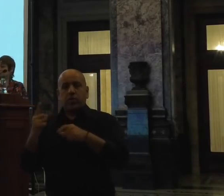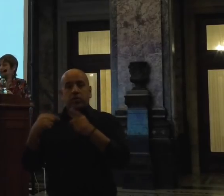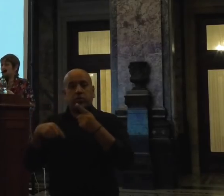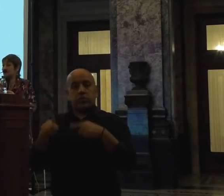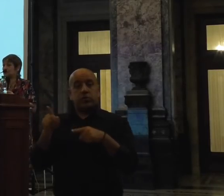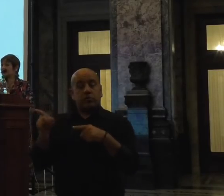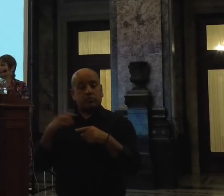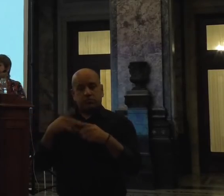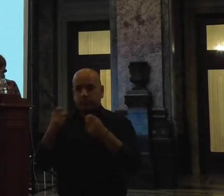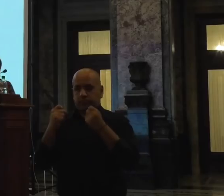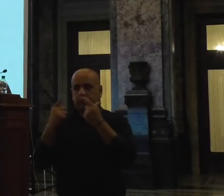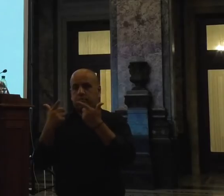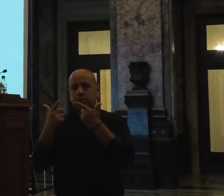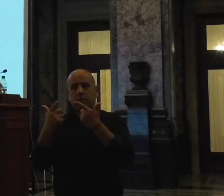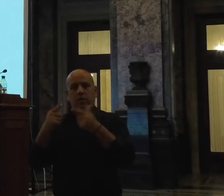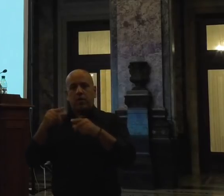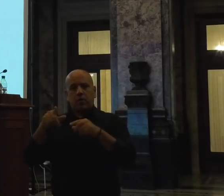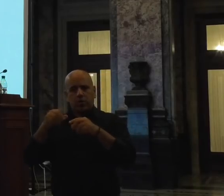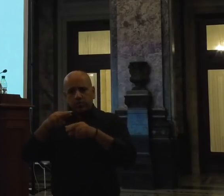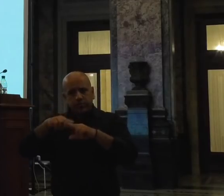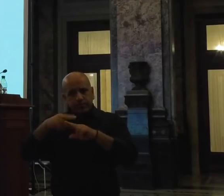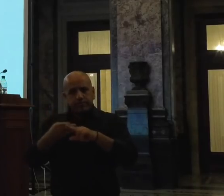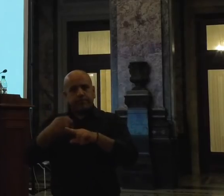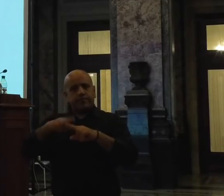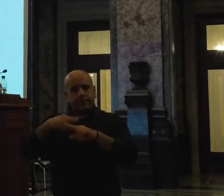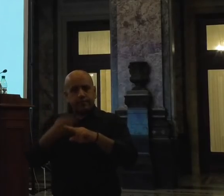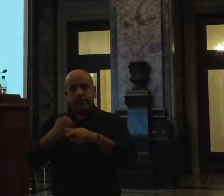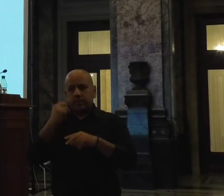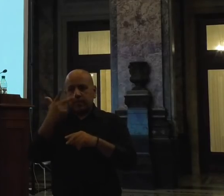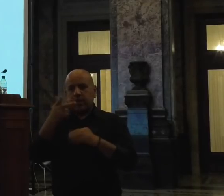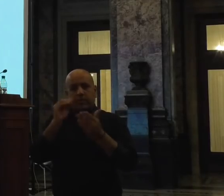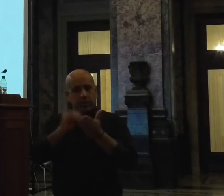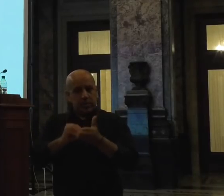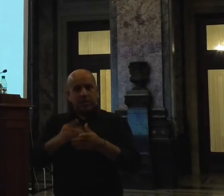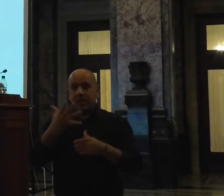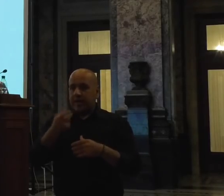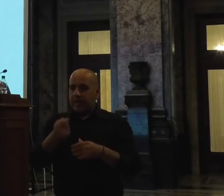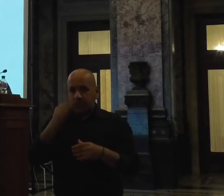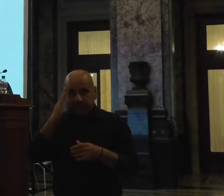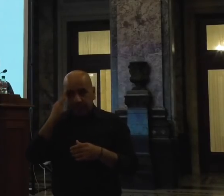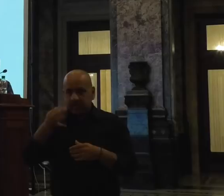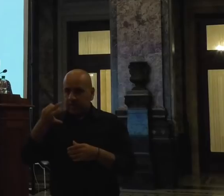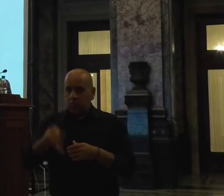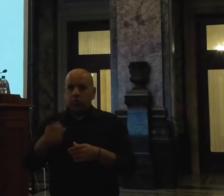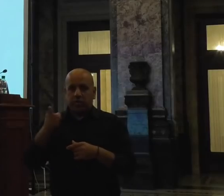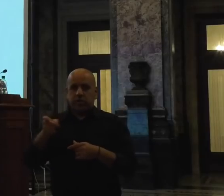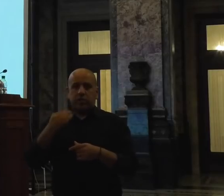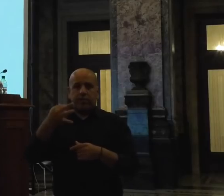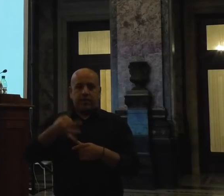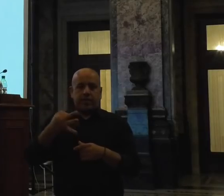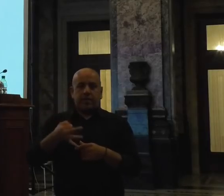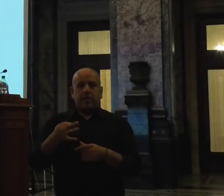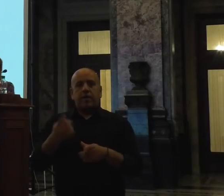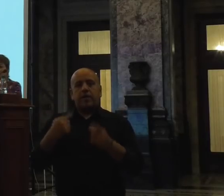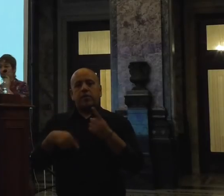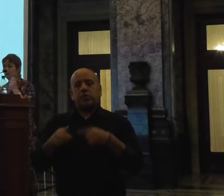esto nos sorprendió tanto que lo replicamos 3 veces antes de publicar porque queríamos estar absolutamente seguros. Tomando esto